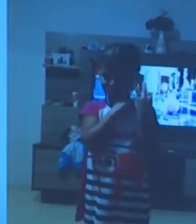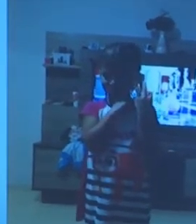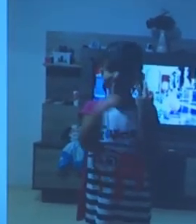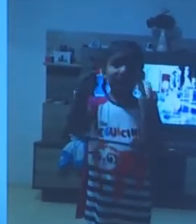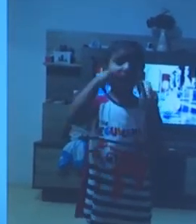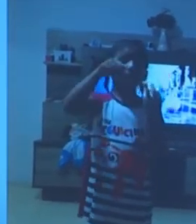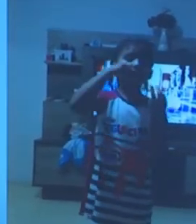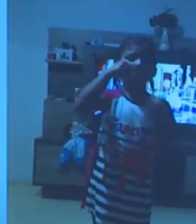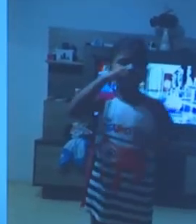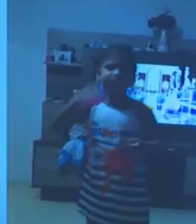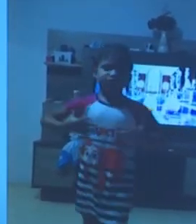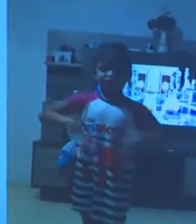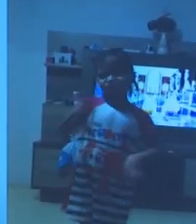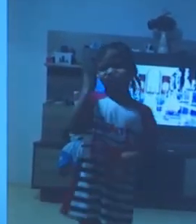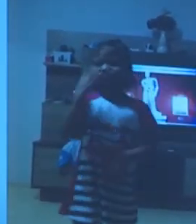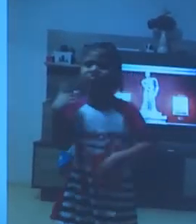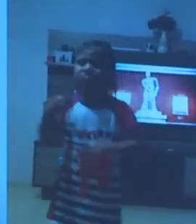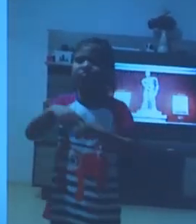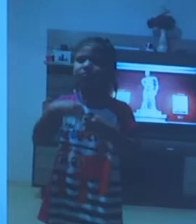ficou pensando, pensando.